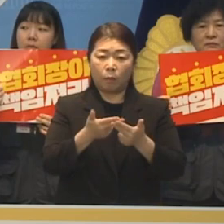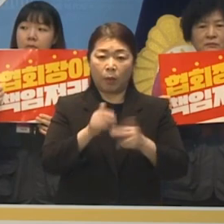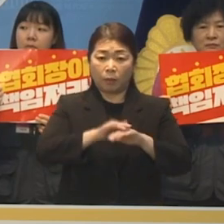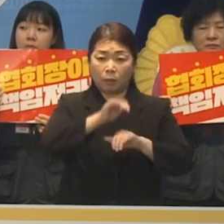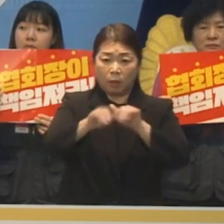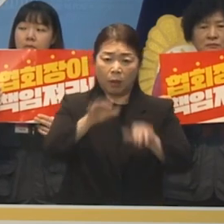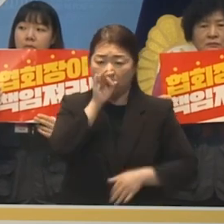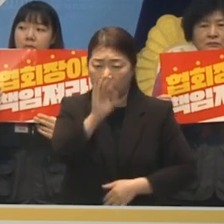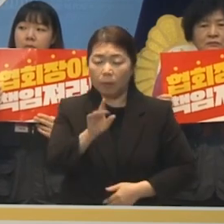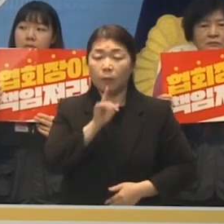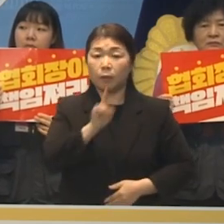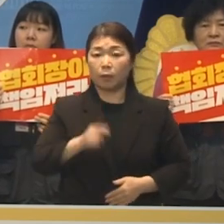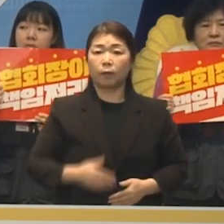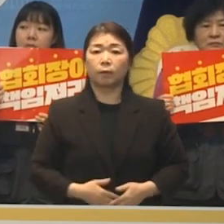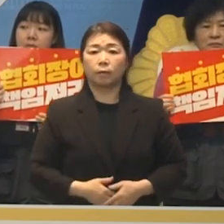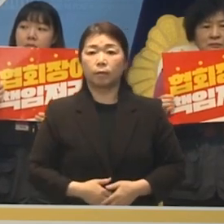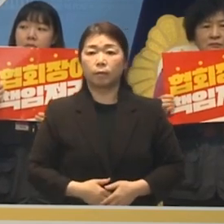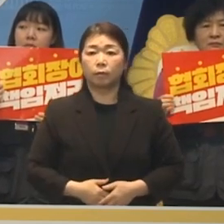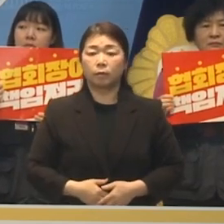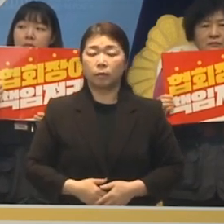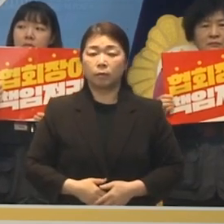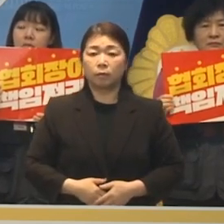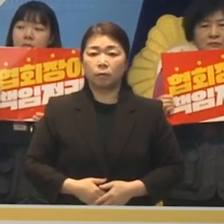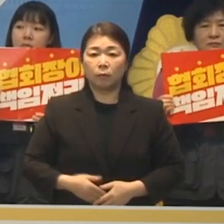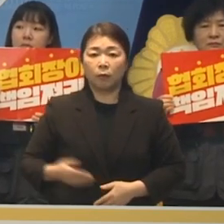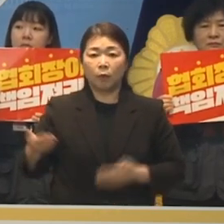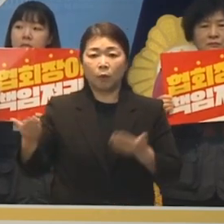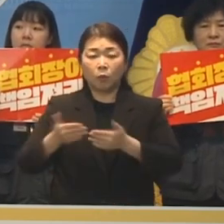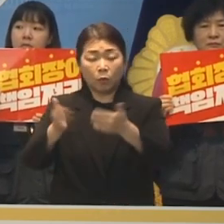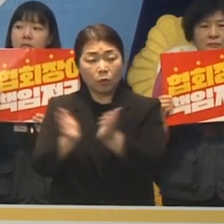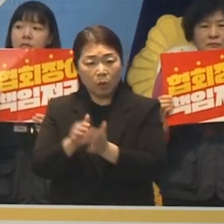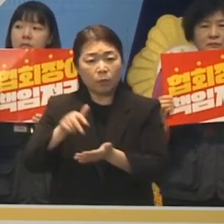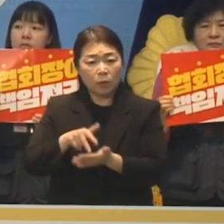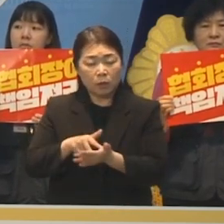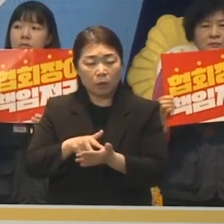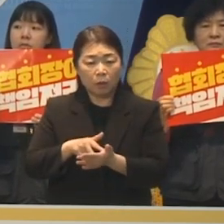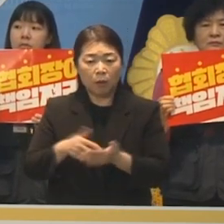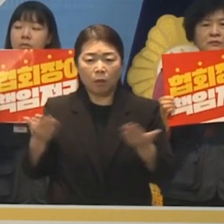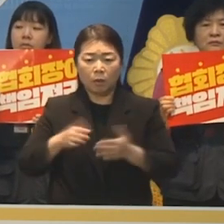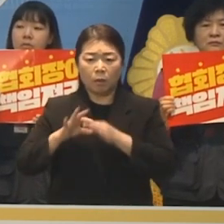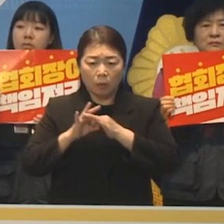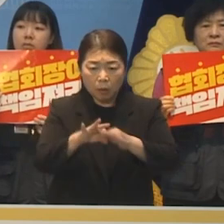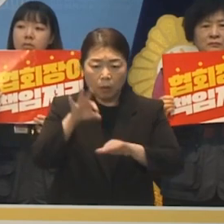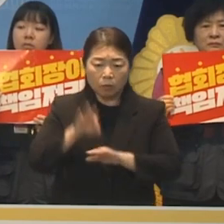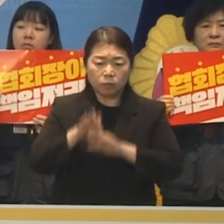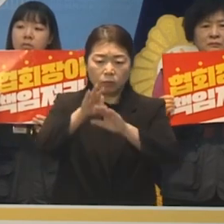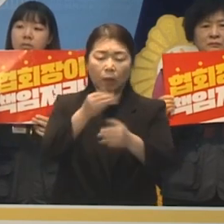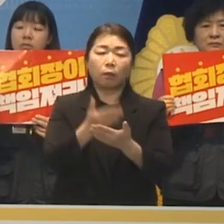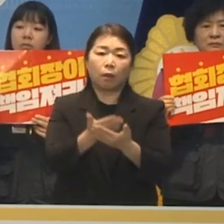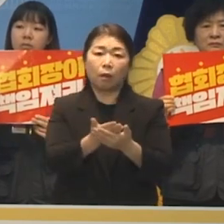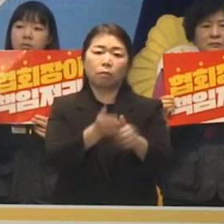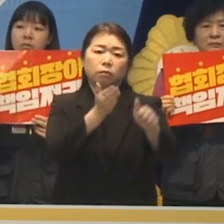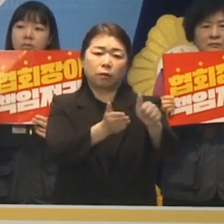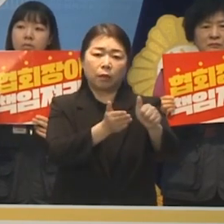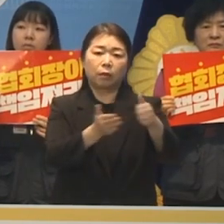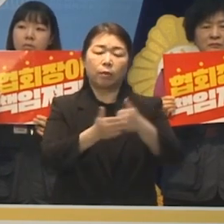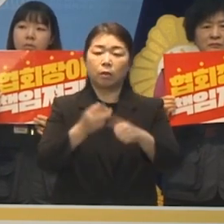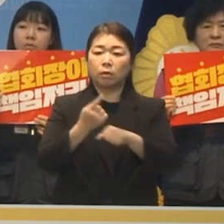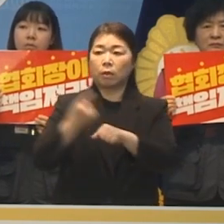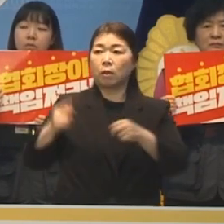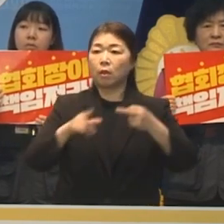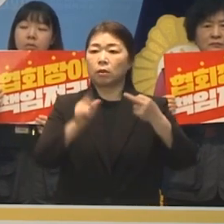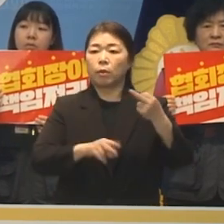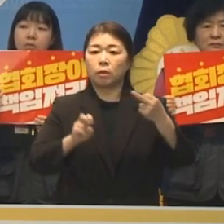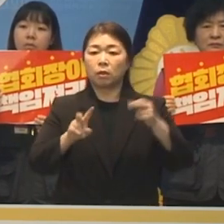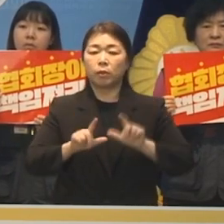박았다. 우리 노동조합은 고용 승계를 촉구하며 작년 12월 20일 천막농성,